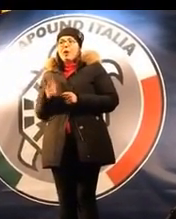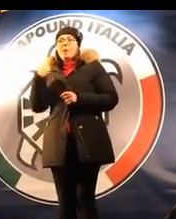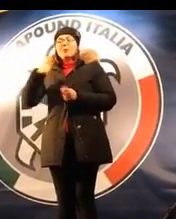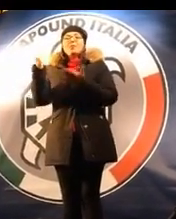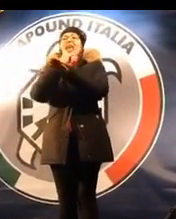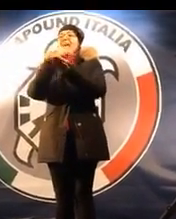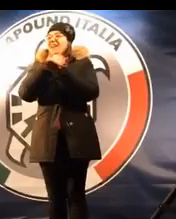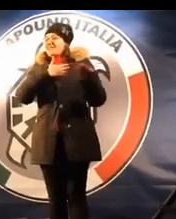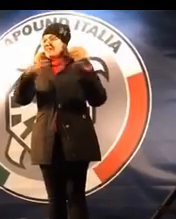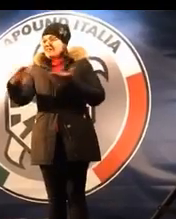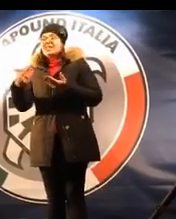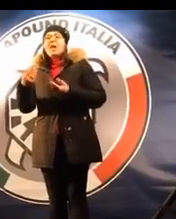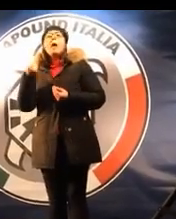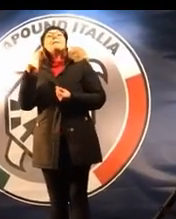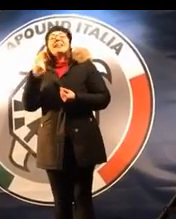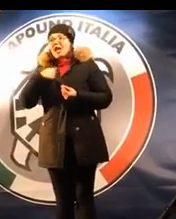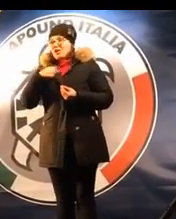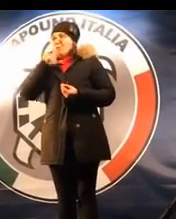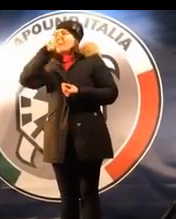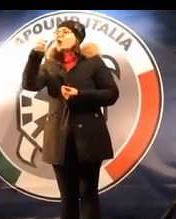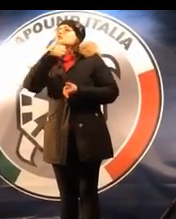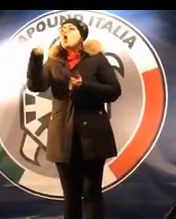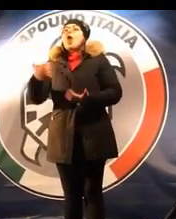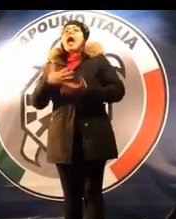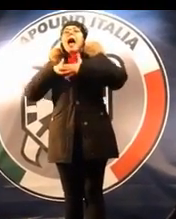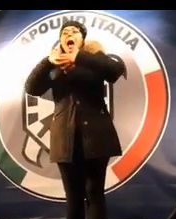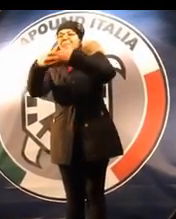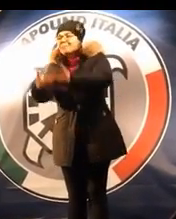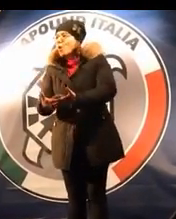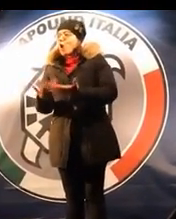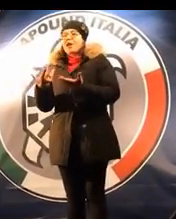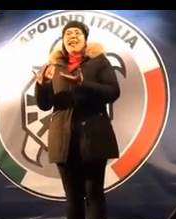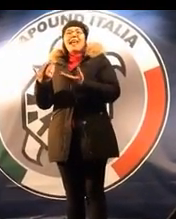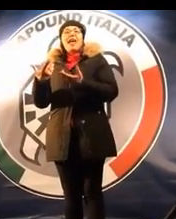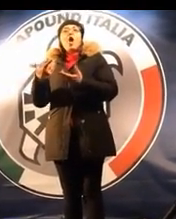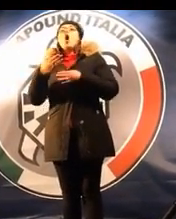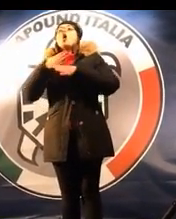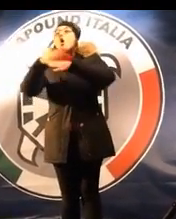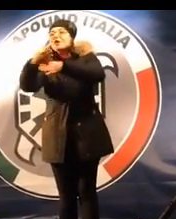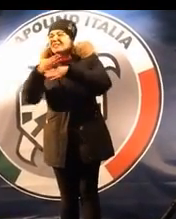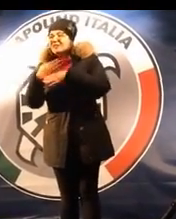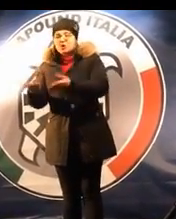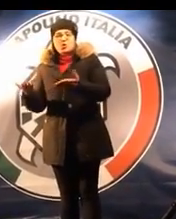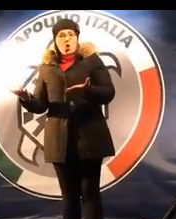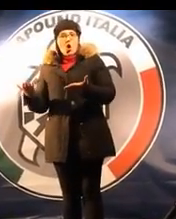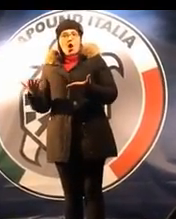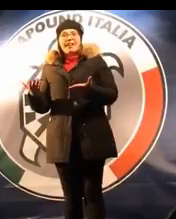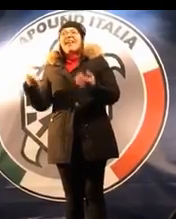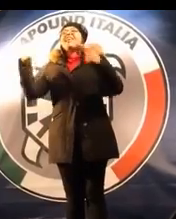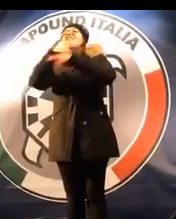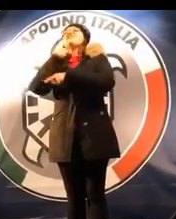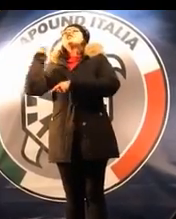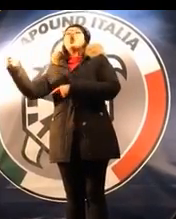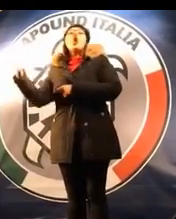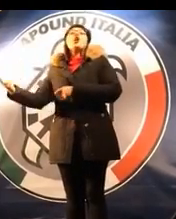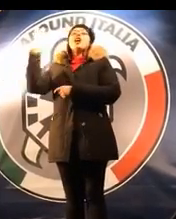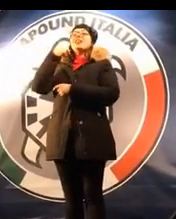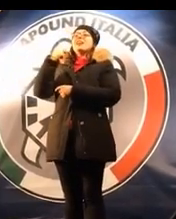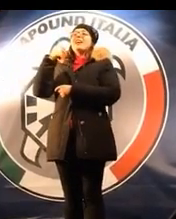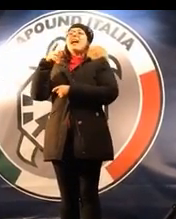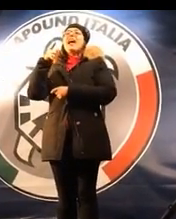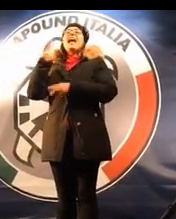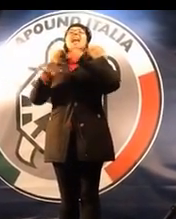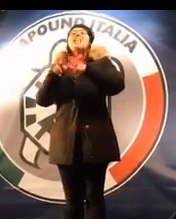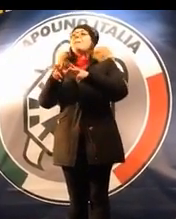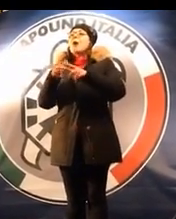nazione. Noi parliamo soltanto di programmi, di visioni politiche e non di quello che dicono loro. Ma loro vogliono continuare a dipingerci così.